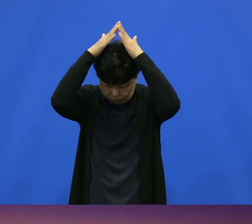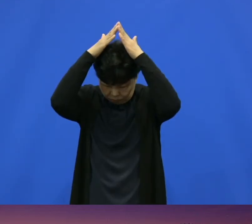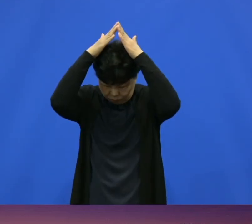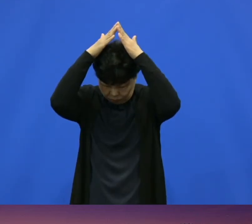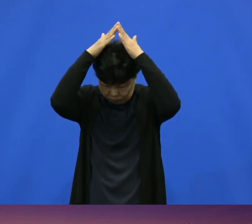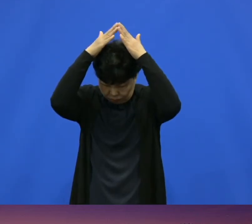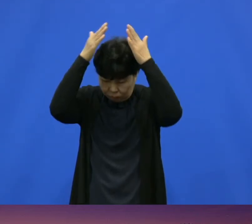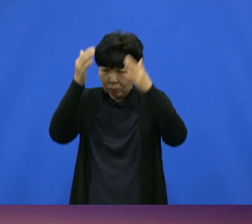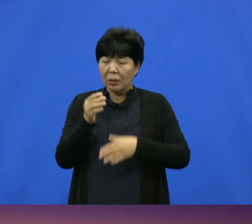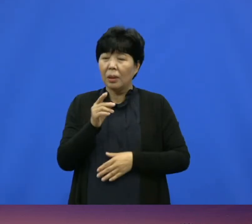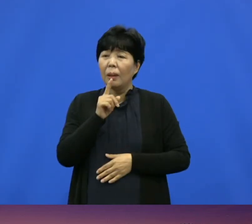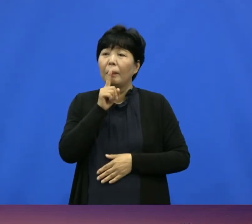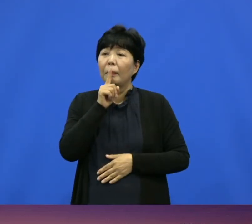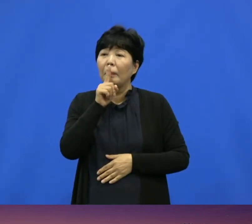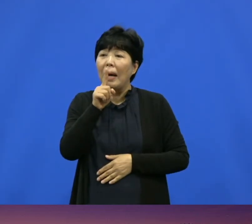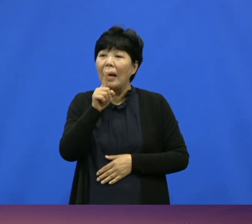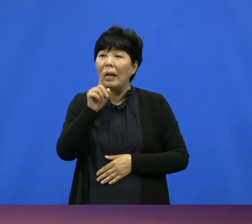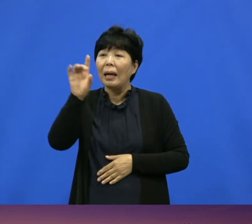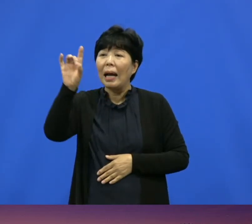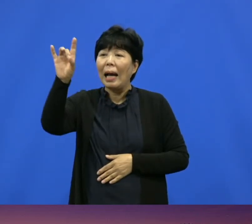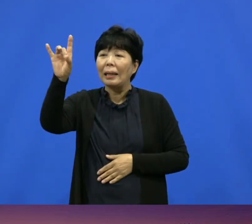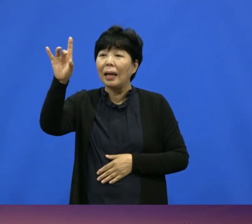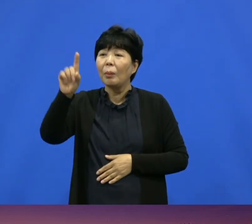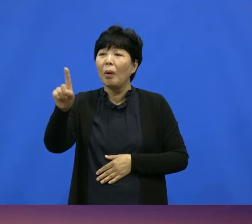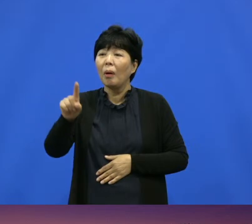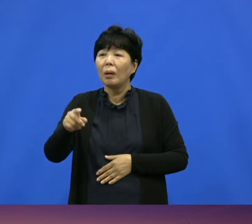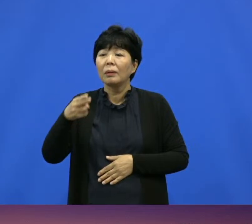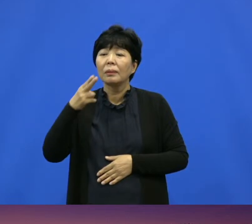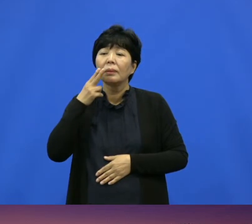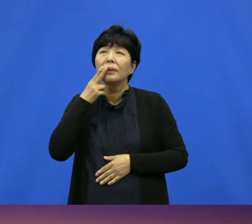딱 한마디 한대요. 담배 좀 주세요. 그거밖에 없대요.